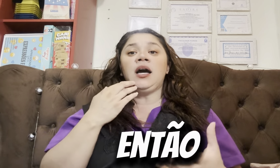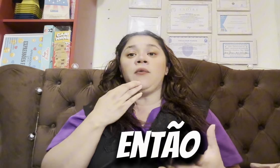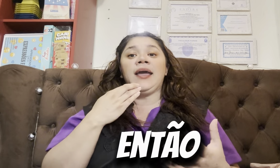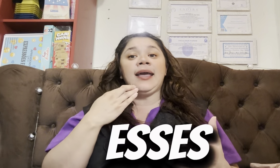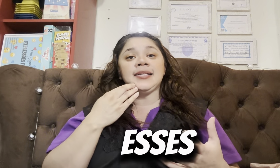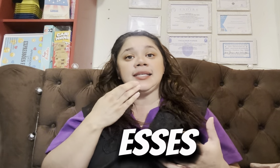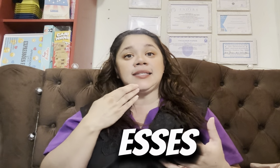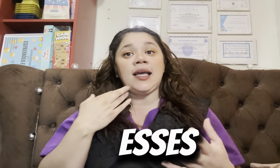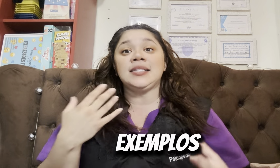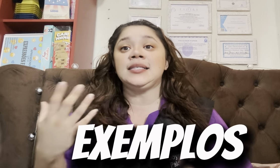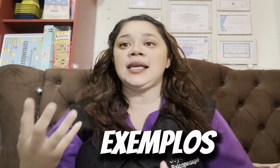Então, esses